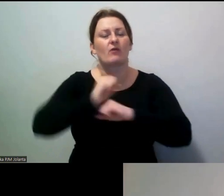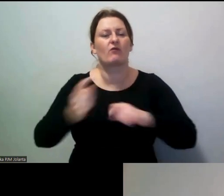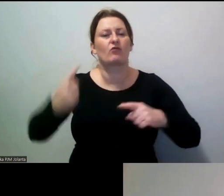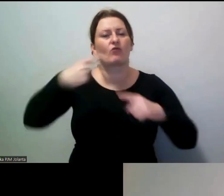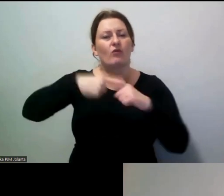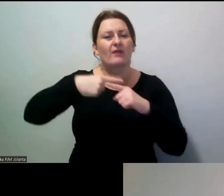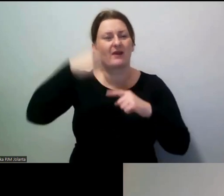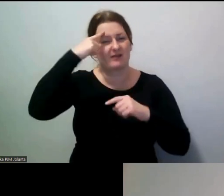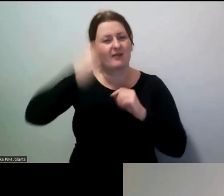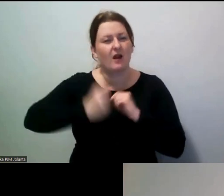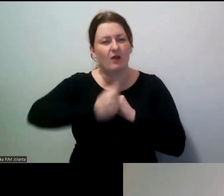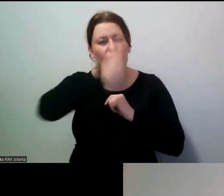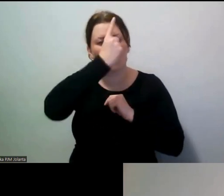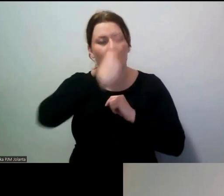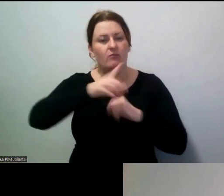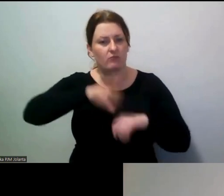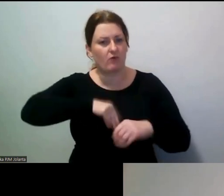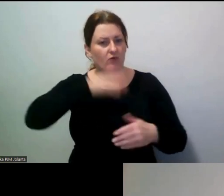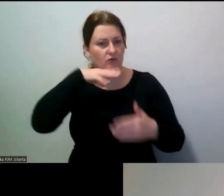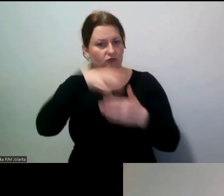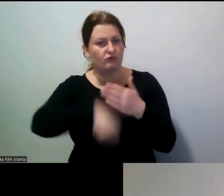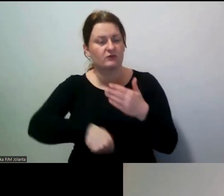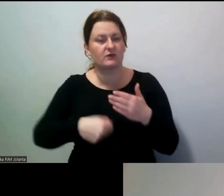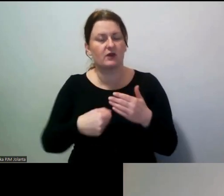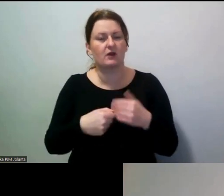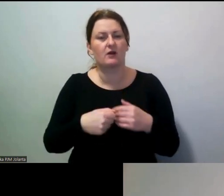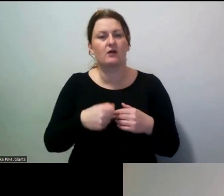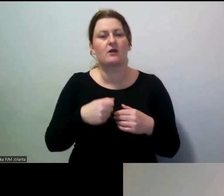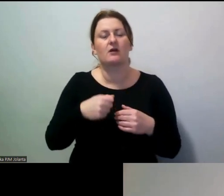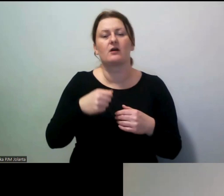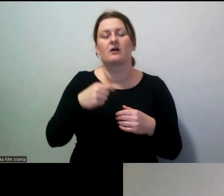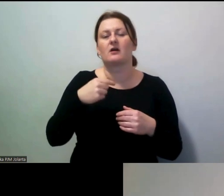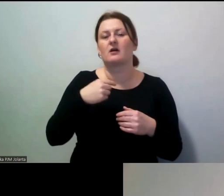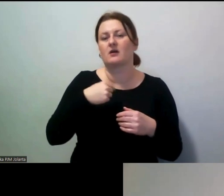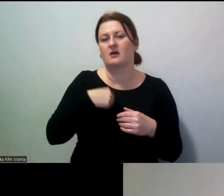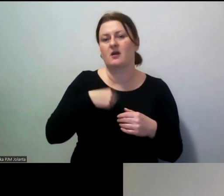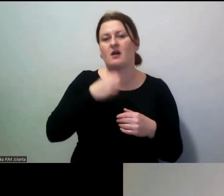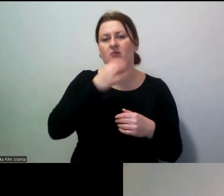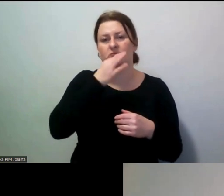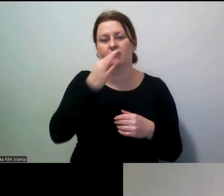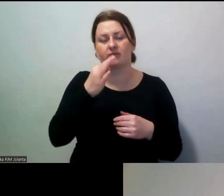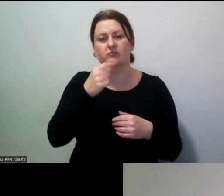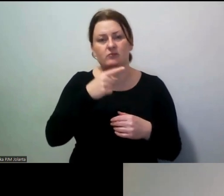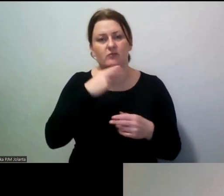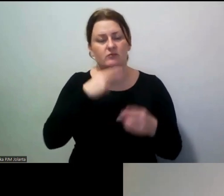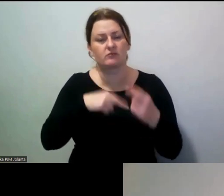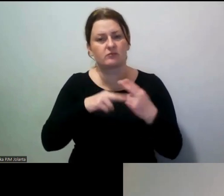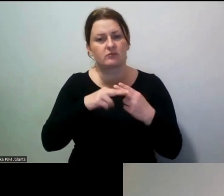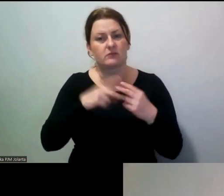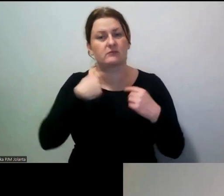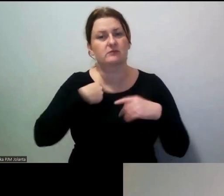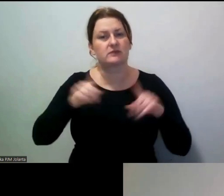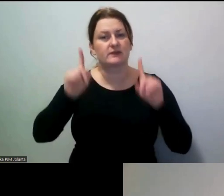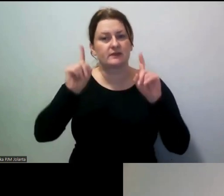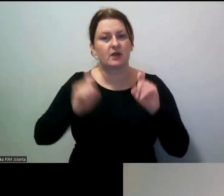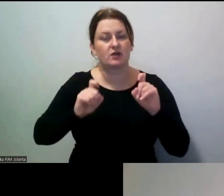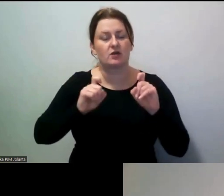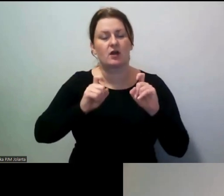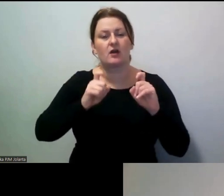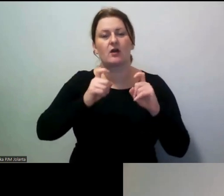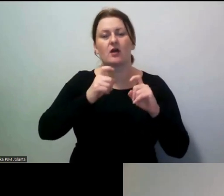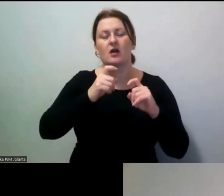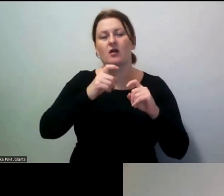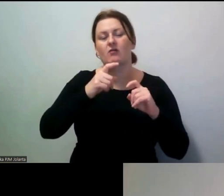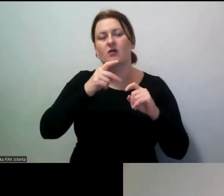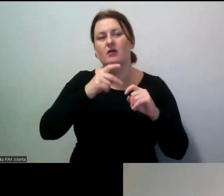mogą korzystać. Ja, jeśli się pani Joanna zgodzi, zaparkuję to pytanie, bo jak już zaczęłyśmy mówić o rzetelności,